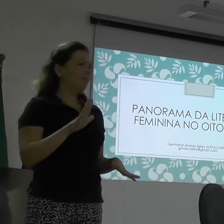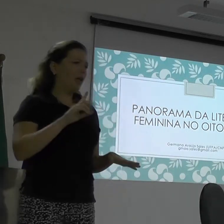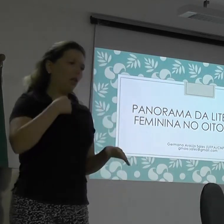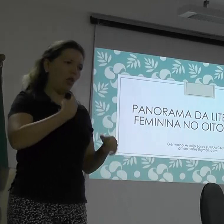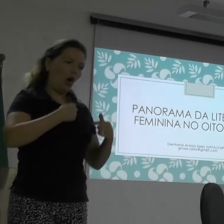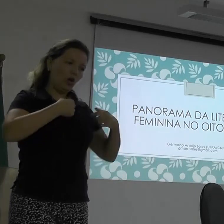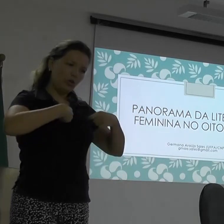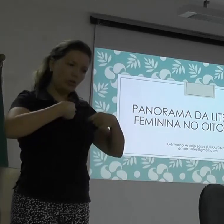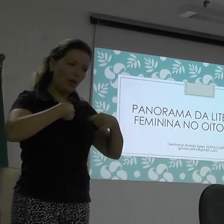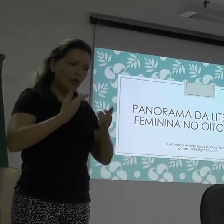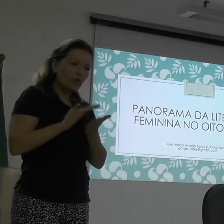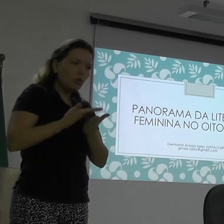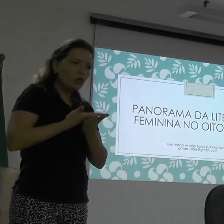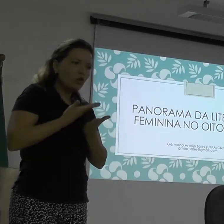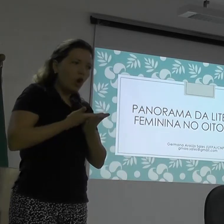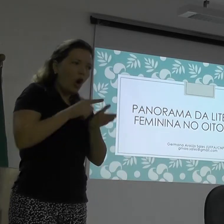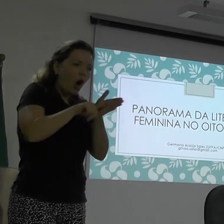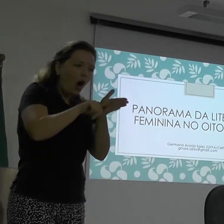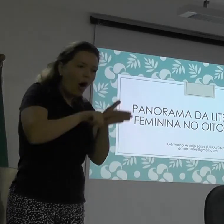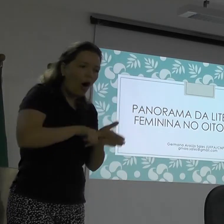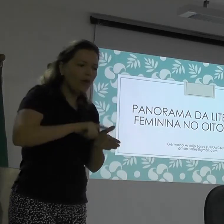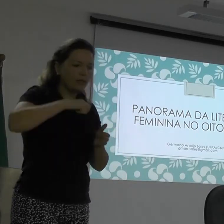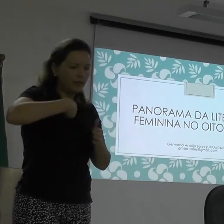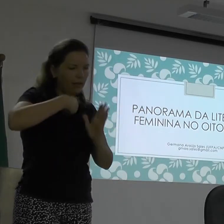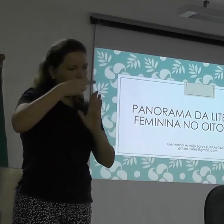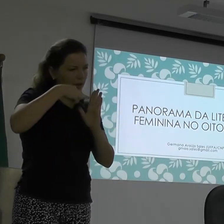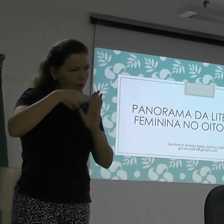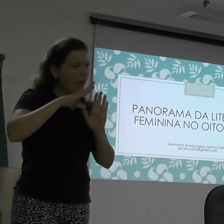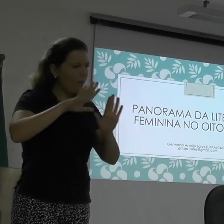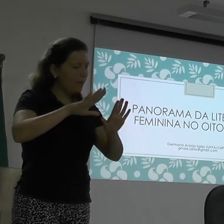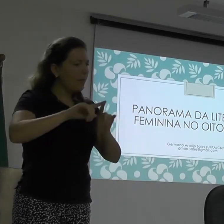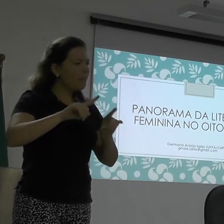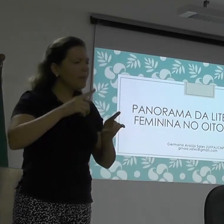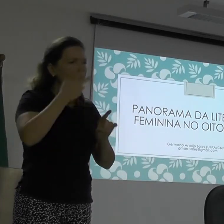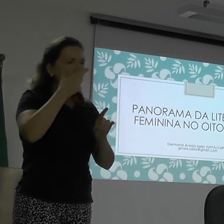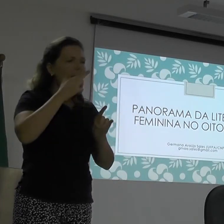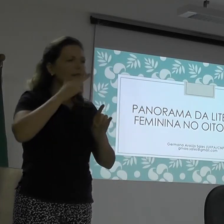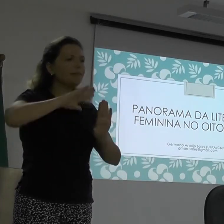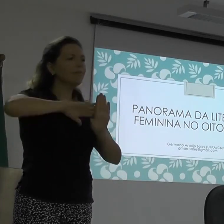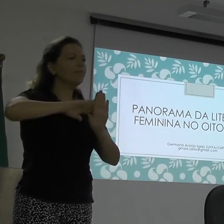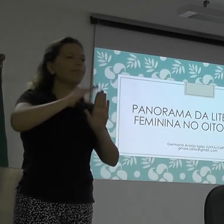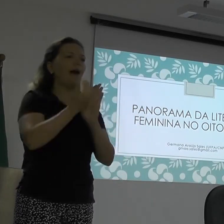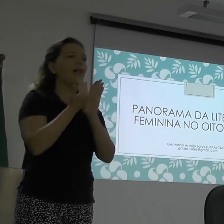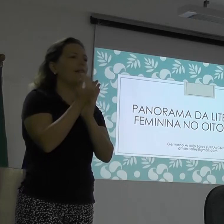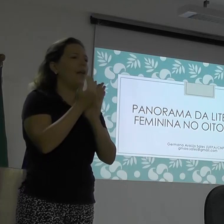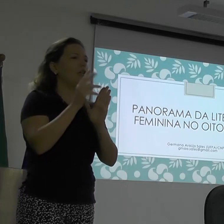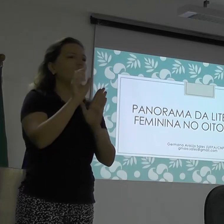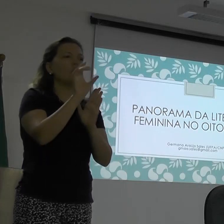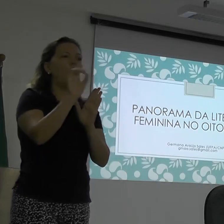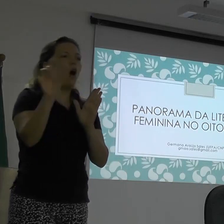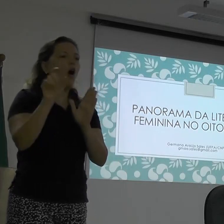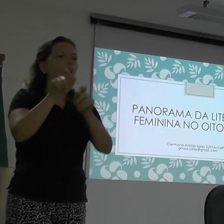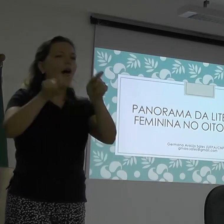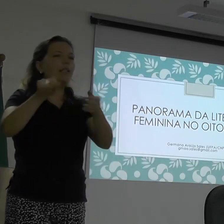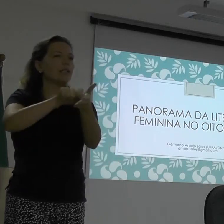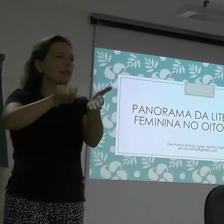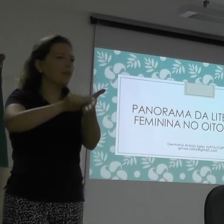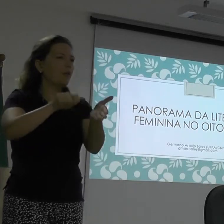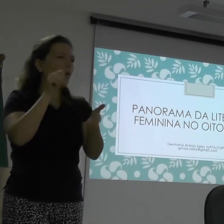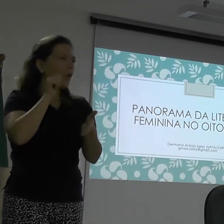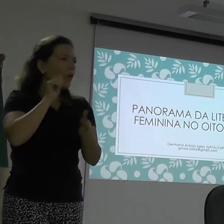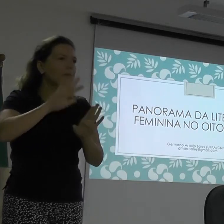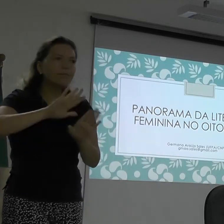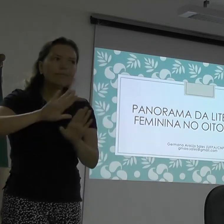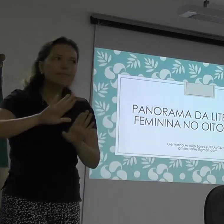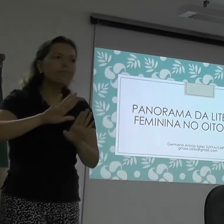enquanto estudiosos, enquanto leitores, ele vai além da questão das escrituras. Né?